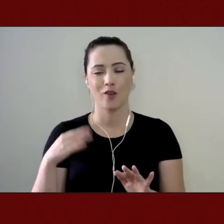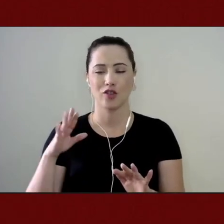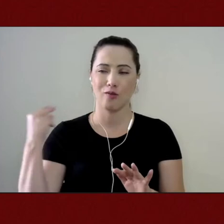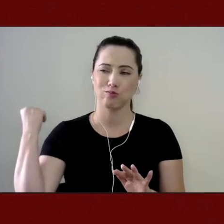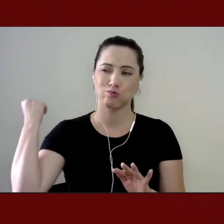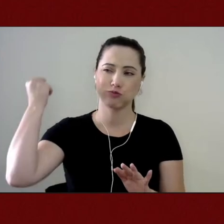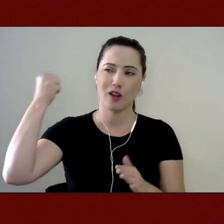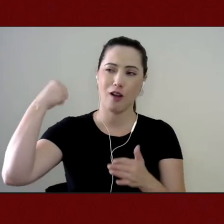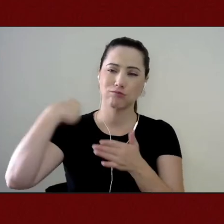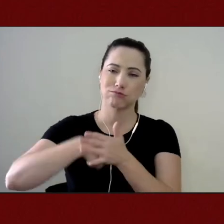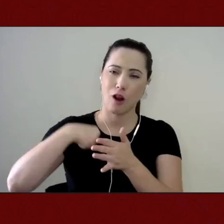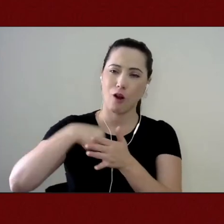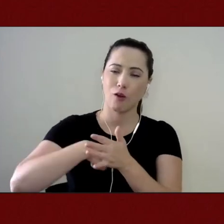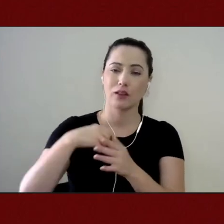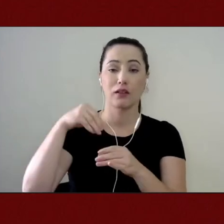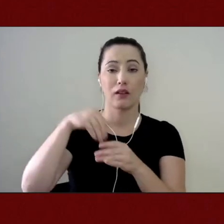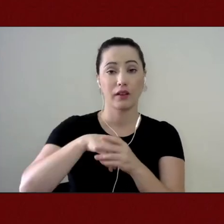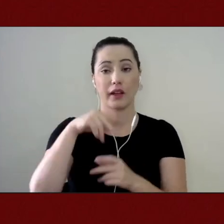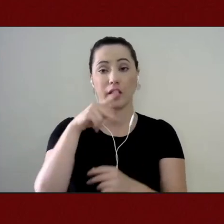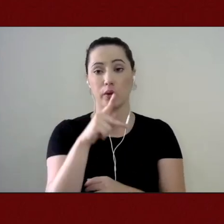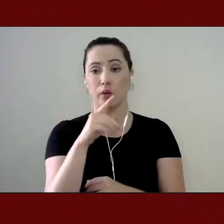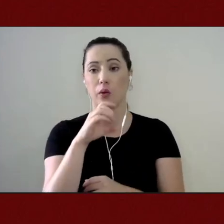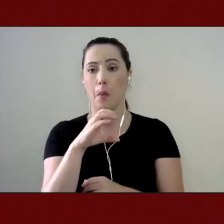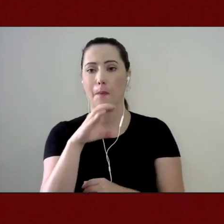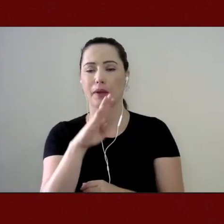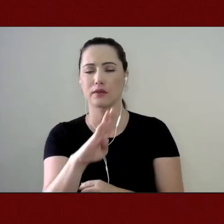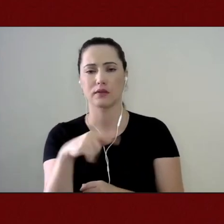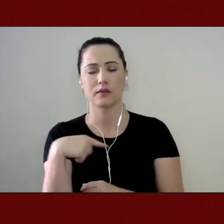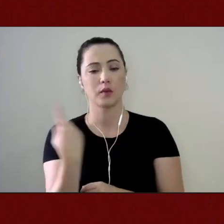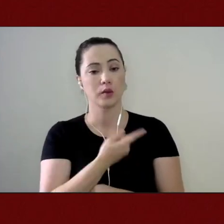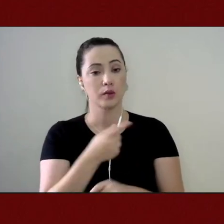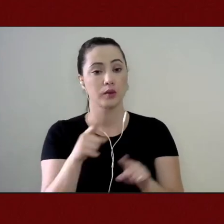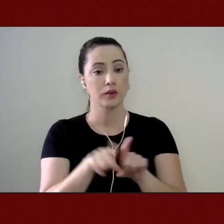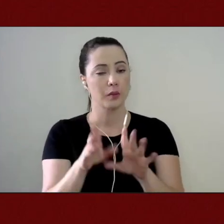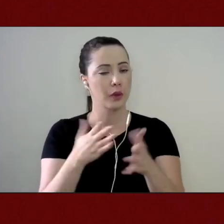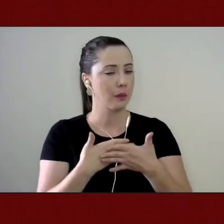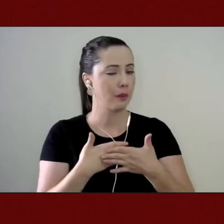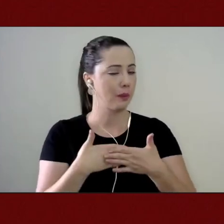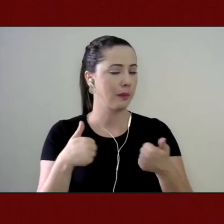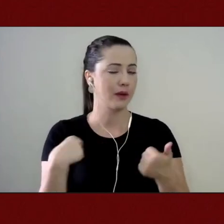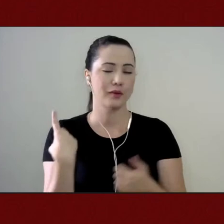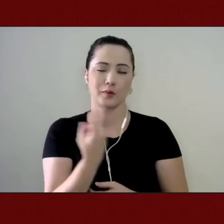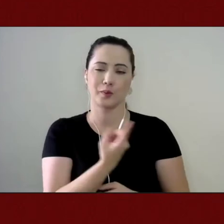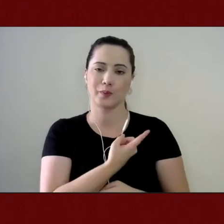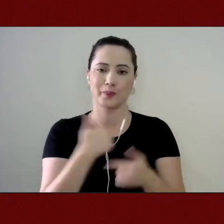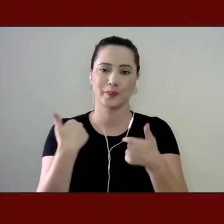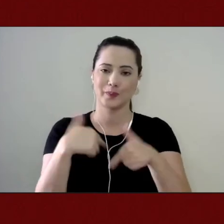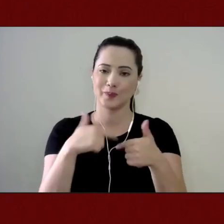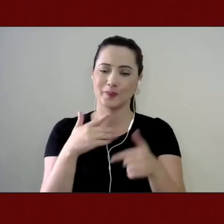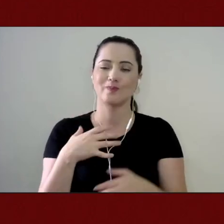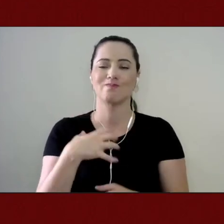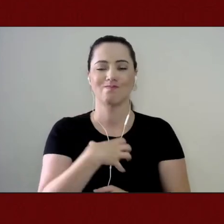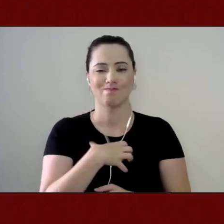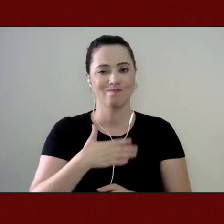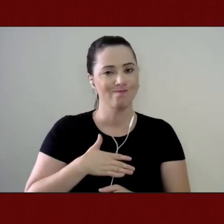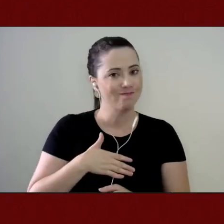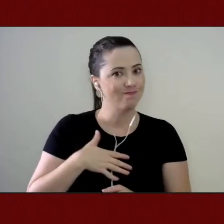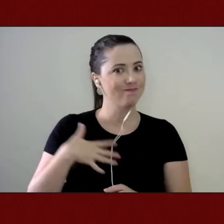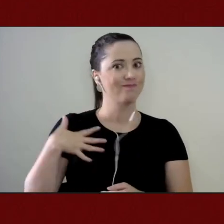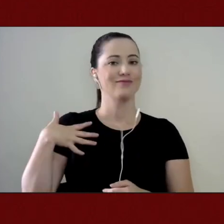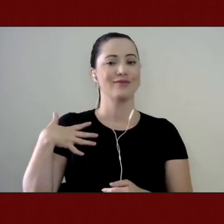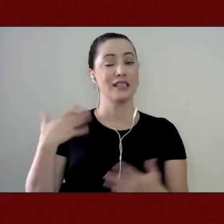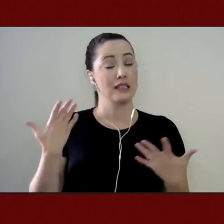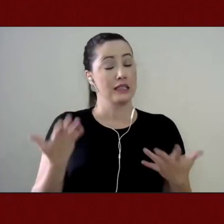fez com que a gente pudesse também fazer melhor o nosso trabalho, é um orgulho, é uma forma de ser.